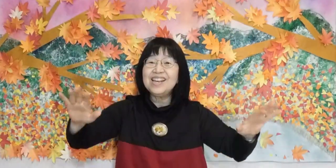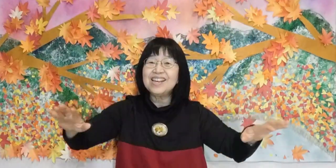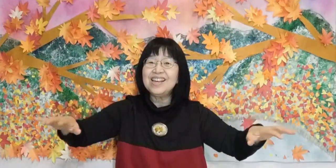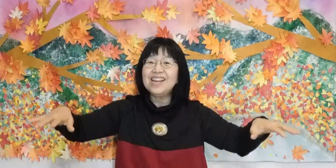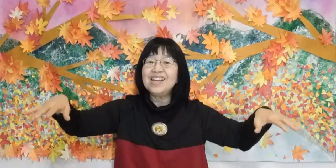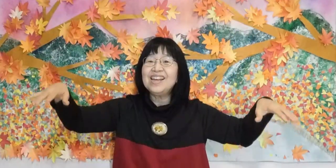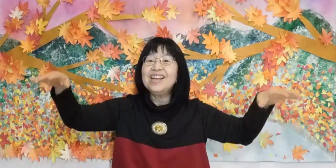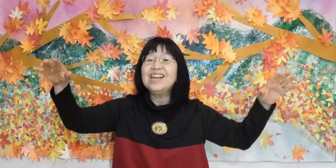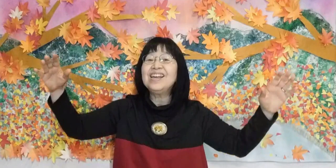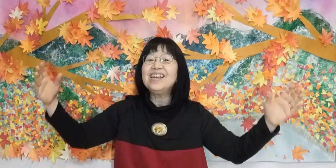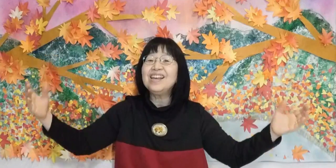ー